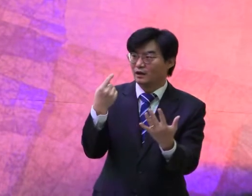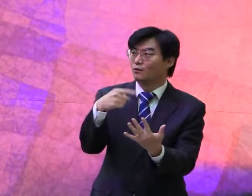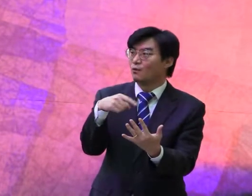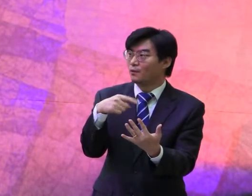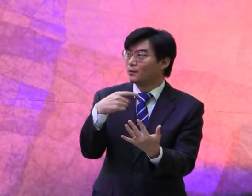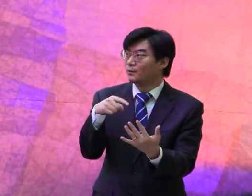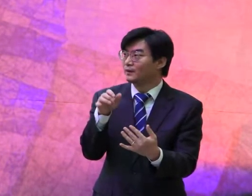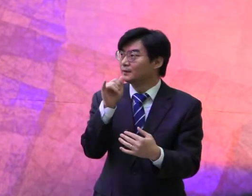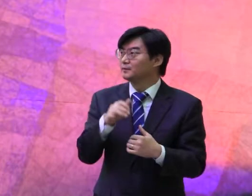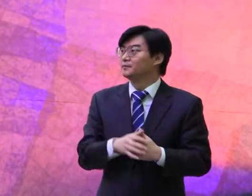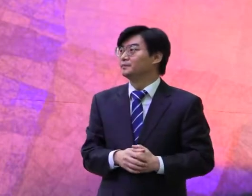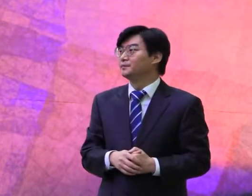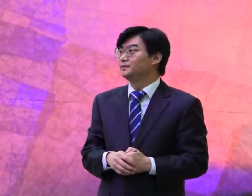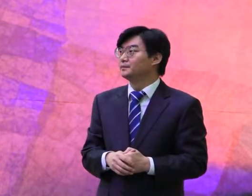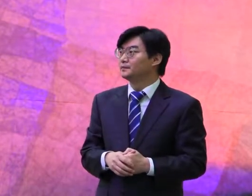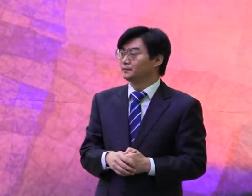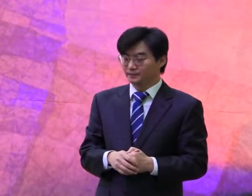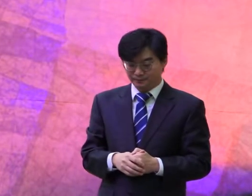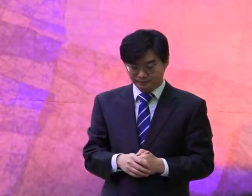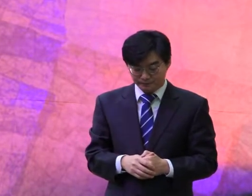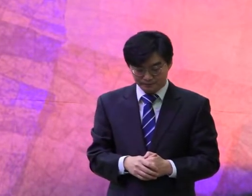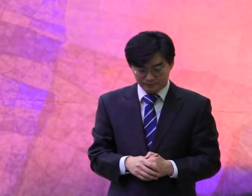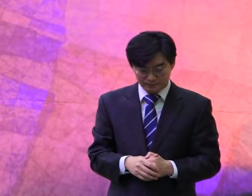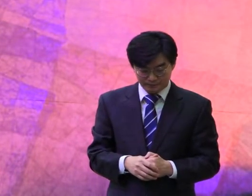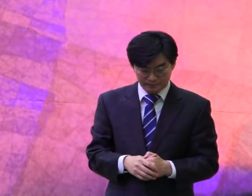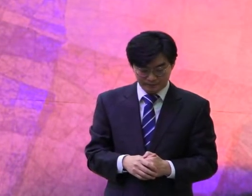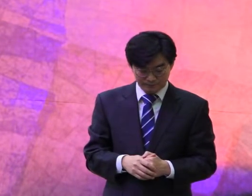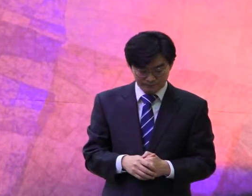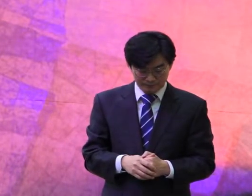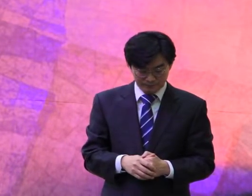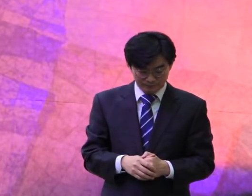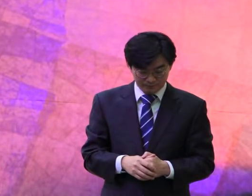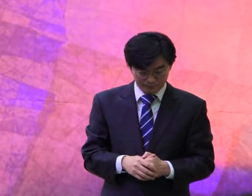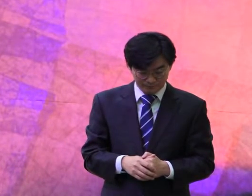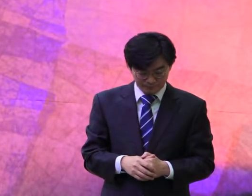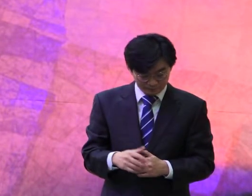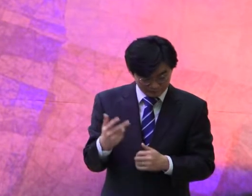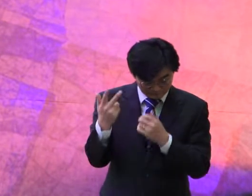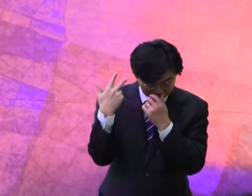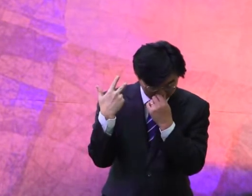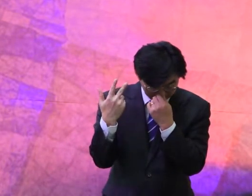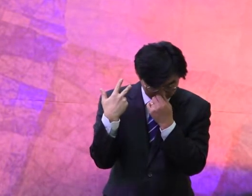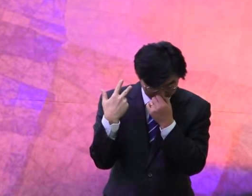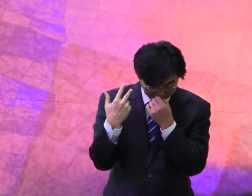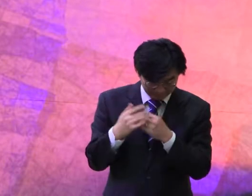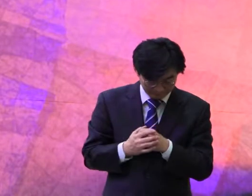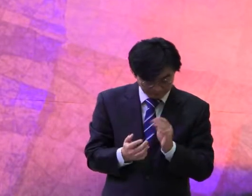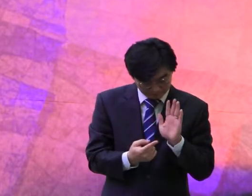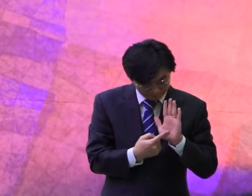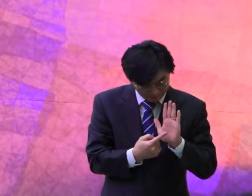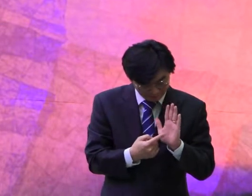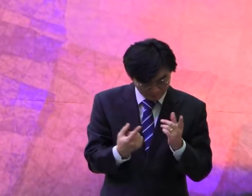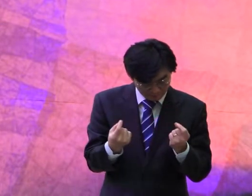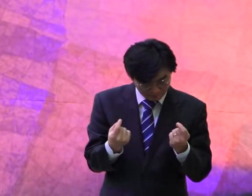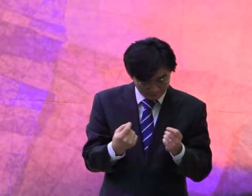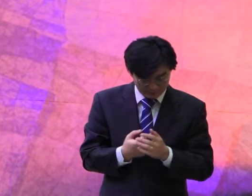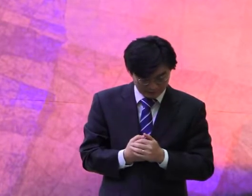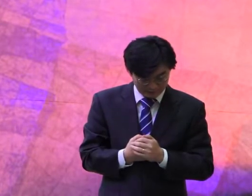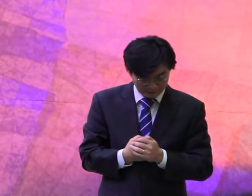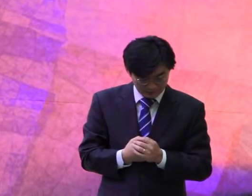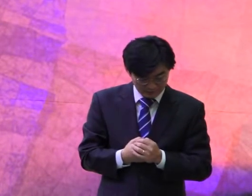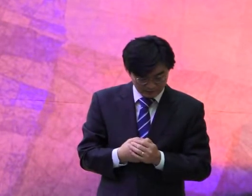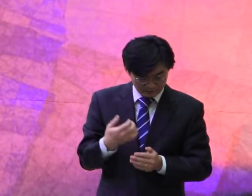관심 가져주시고 또 기도해 주시고 격려해 주시기 바랍니다. 지난주 또 말씀드리고 광고한 대로 자녀교육